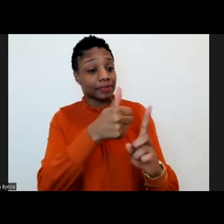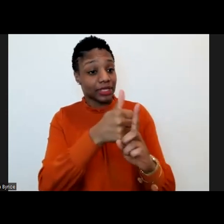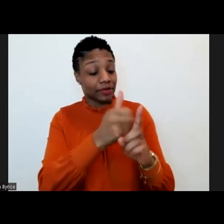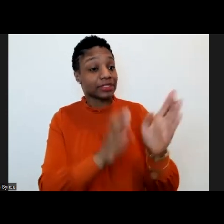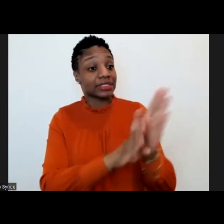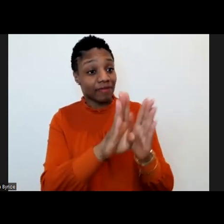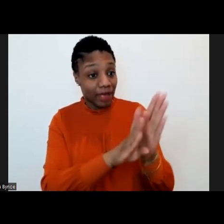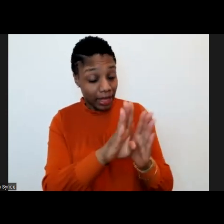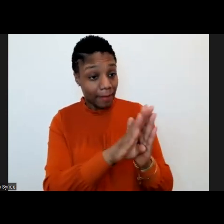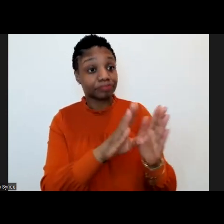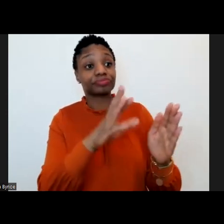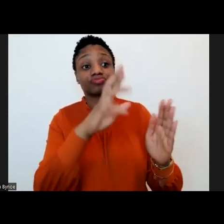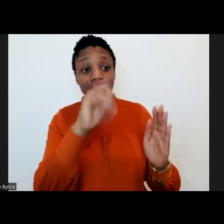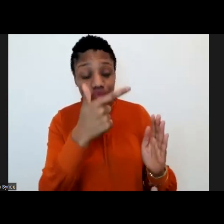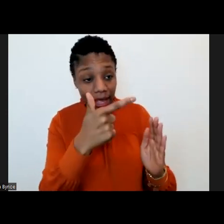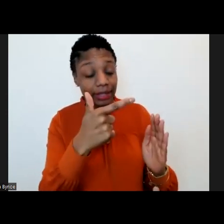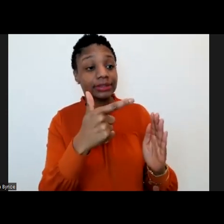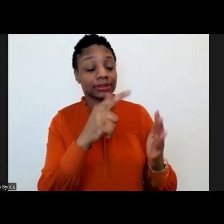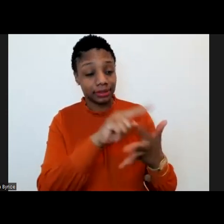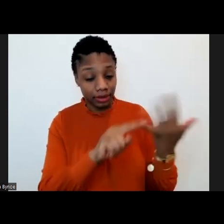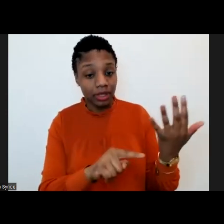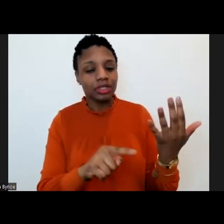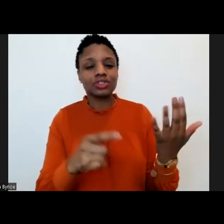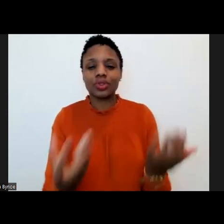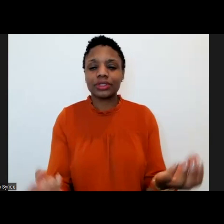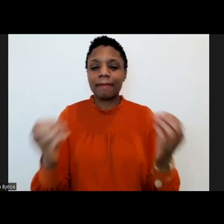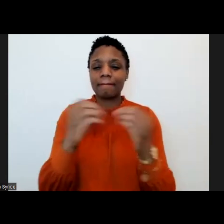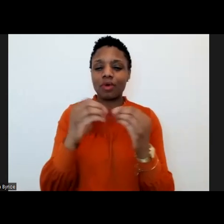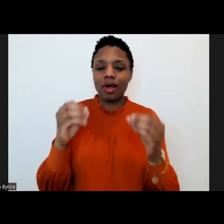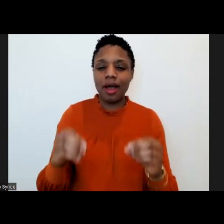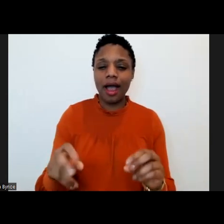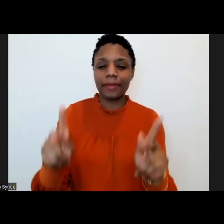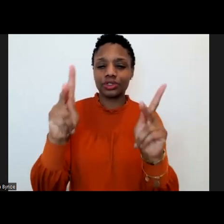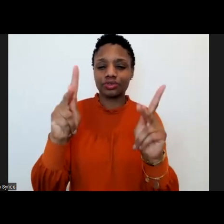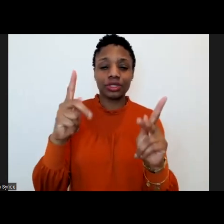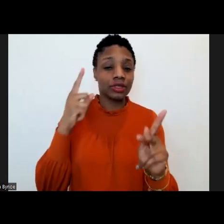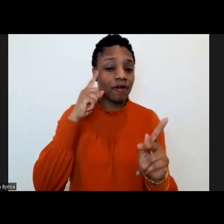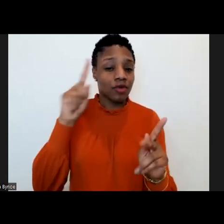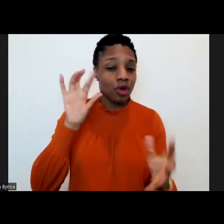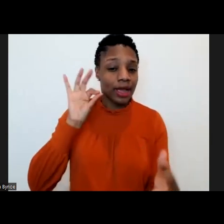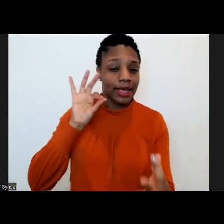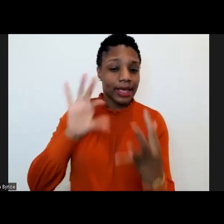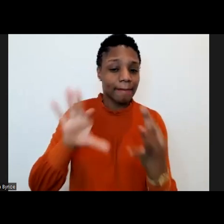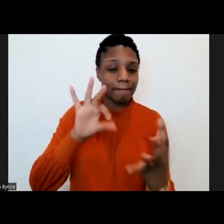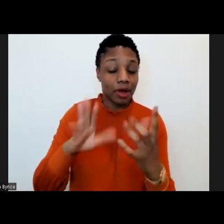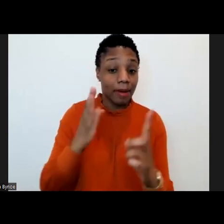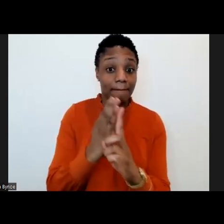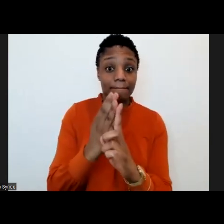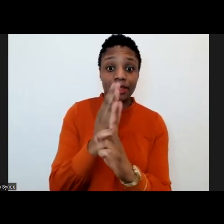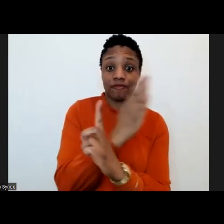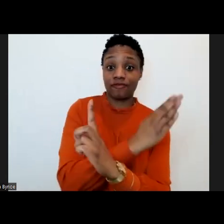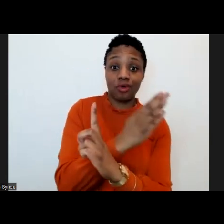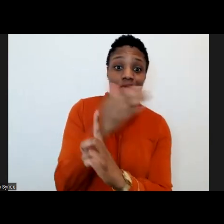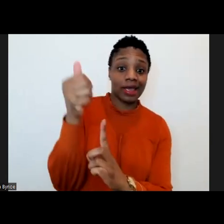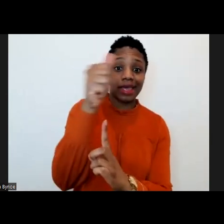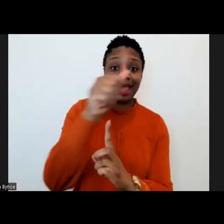dedicarse a esto así que hay muchas más oportunidades para